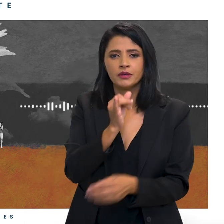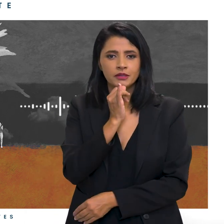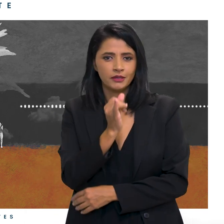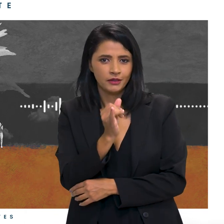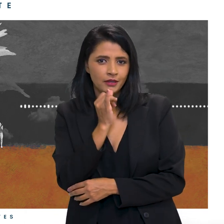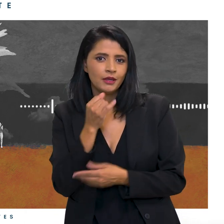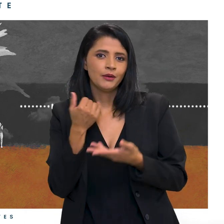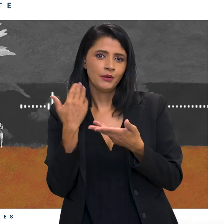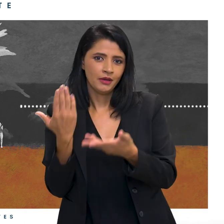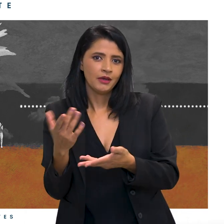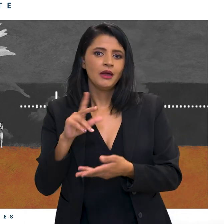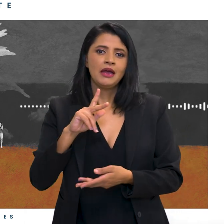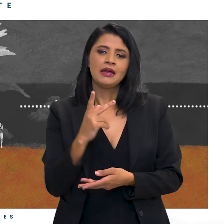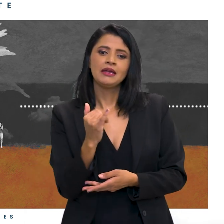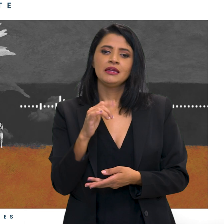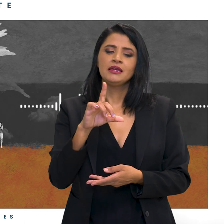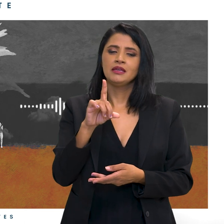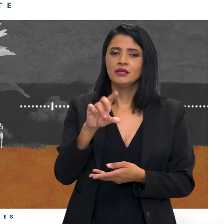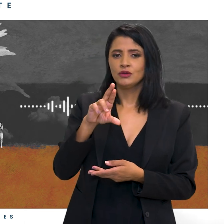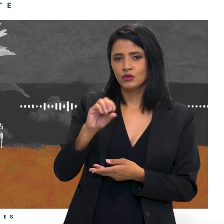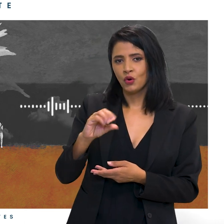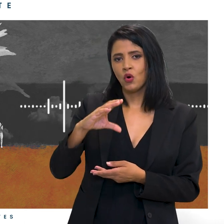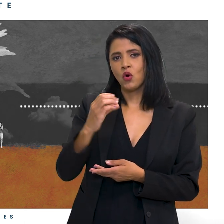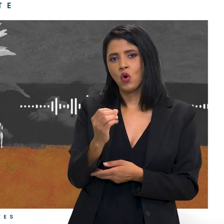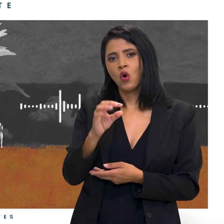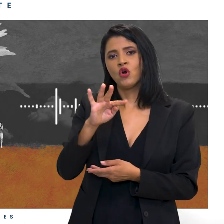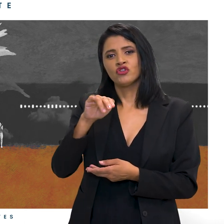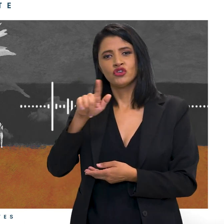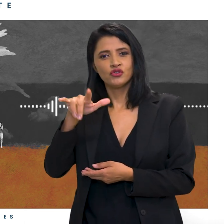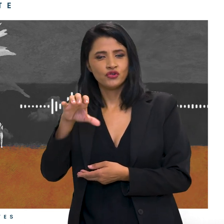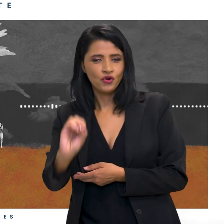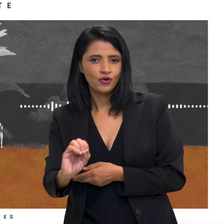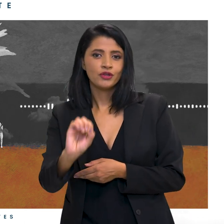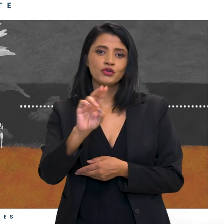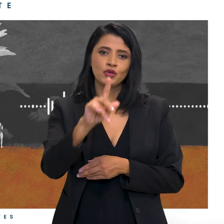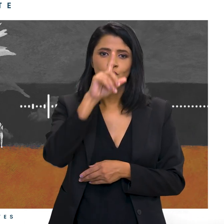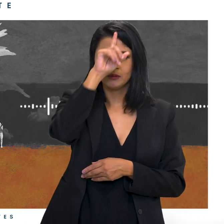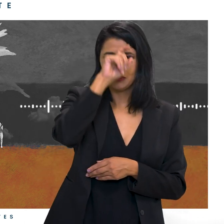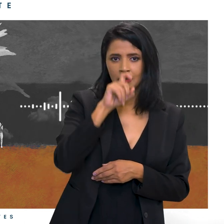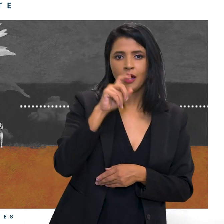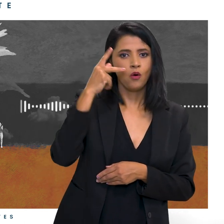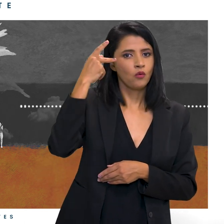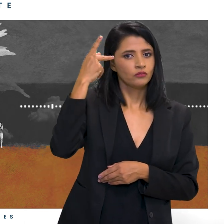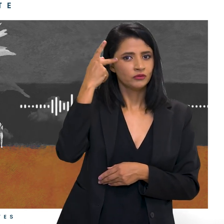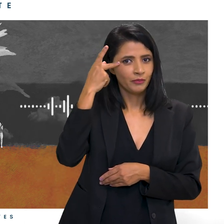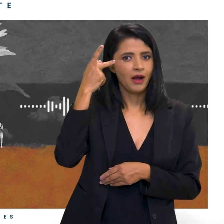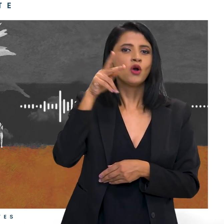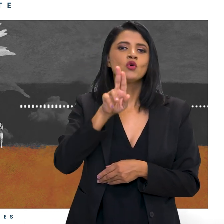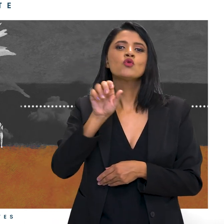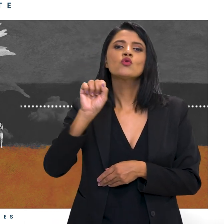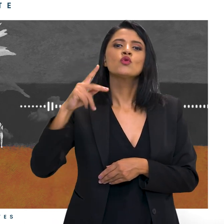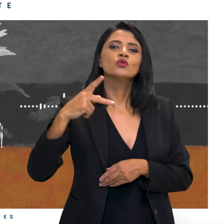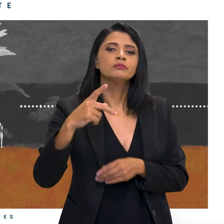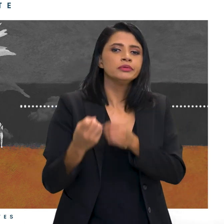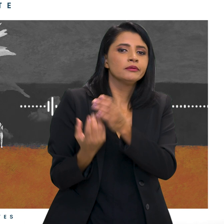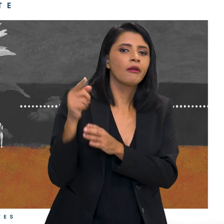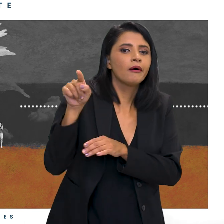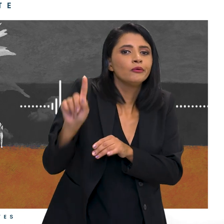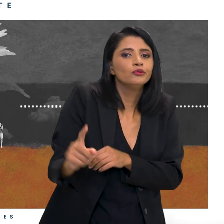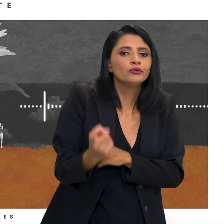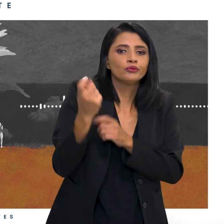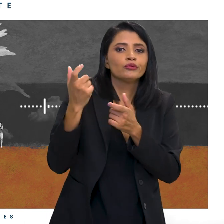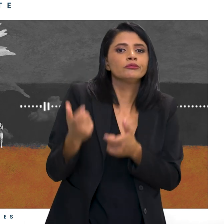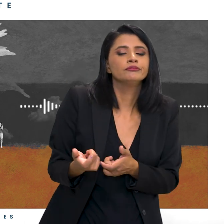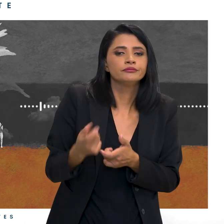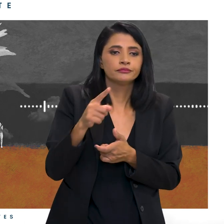farmacêutica. Por exemplo, no caso específico da hidrocortisona, que hoje só é produzido pelo Hospital das Clínicas da USP. O que você recebeu? Lei, a